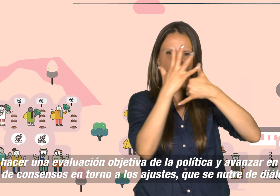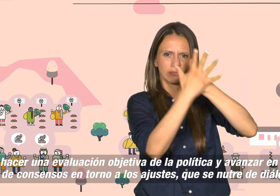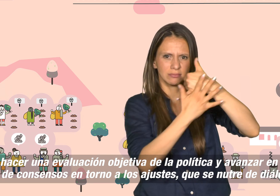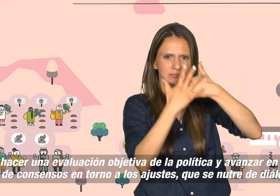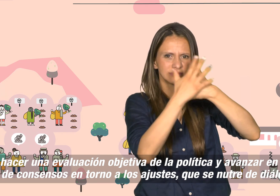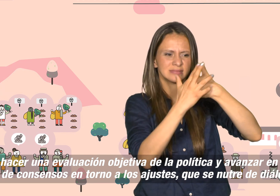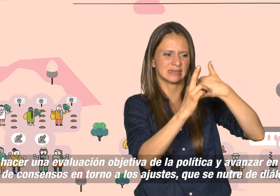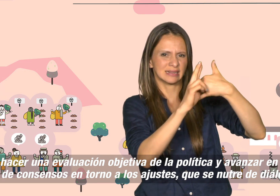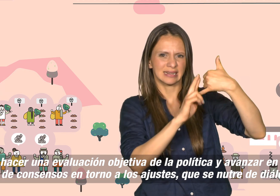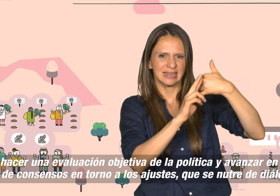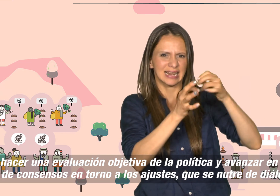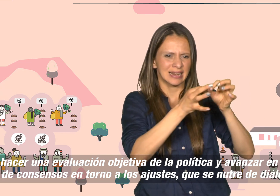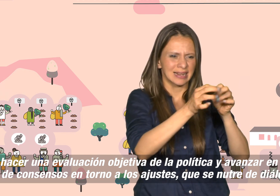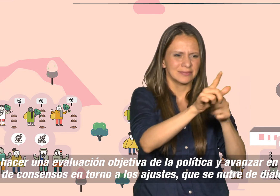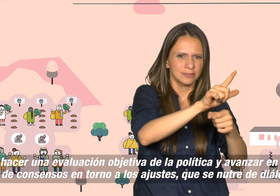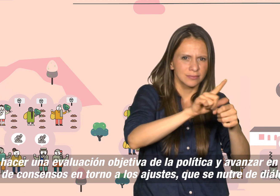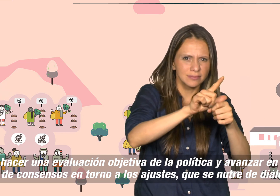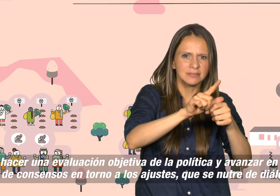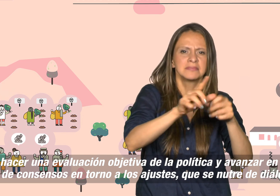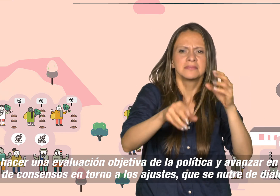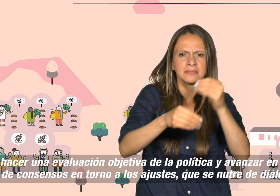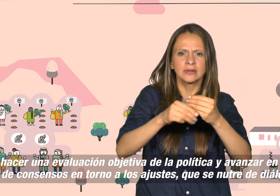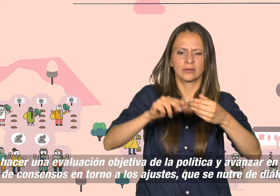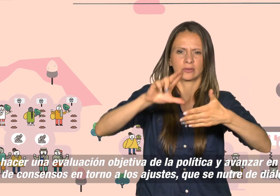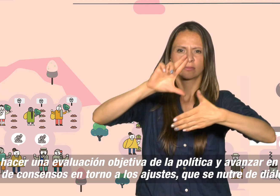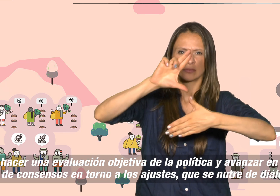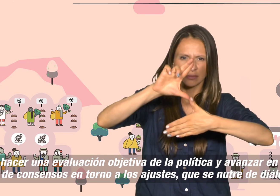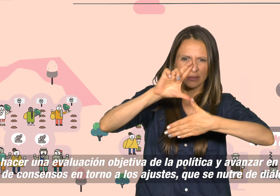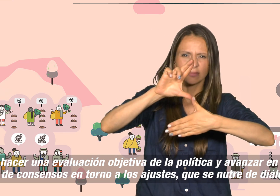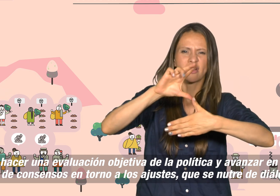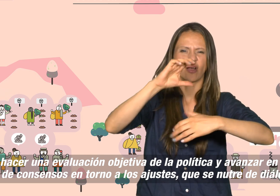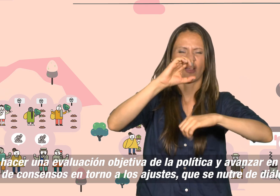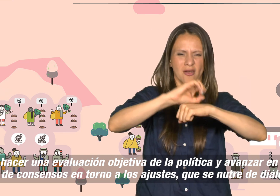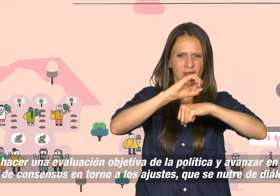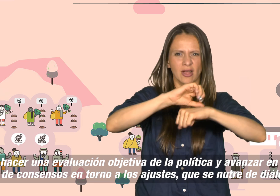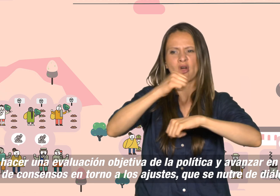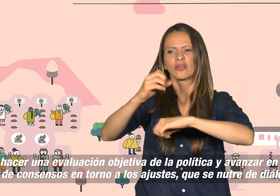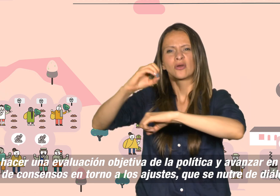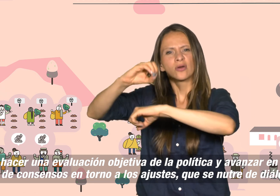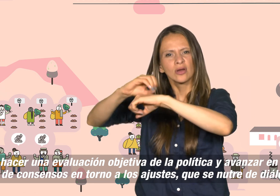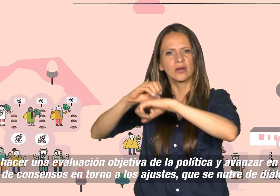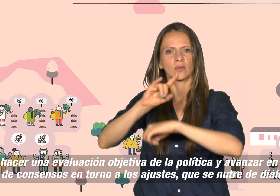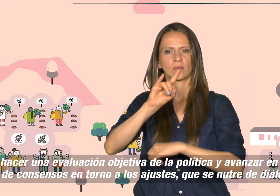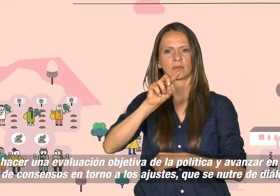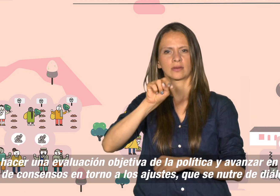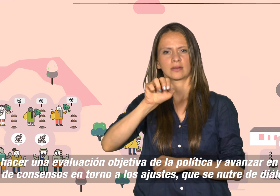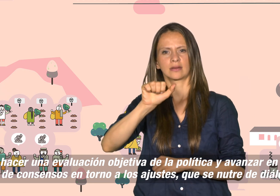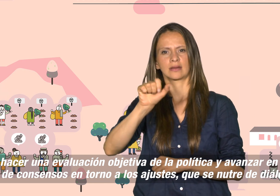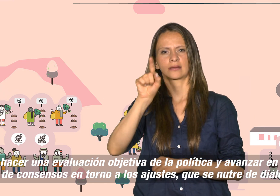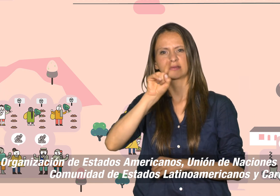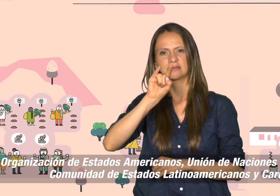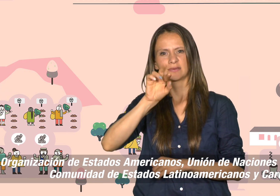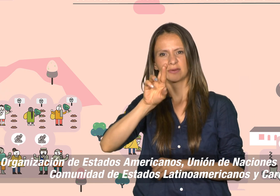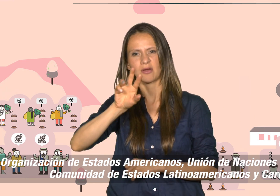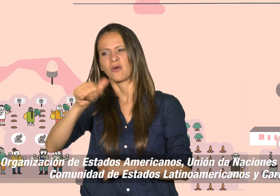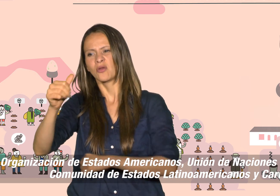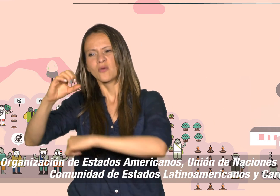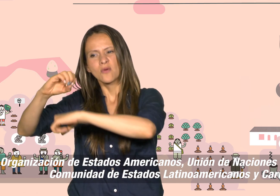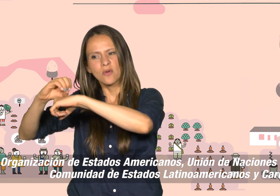política y avanzar en la construcción de consensos en torno a los ajustes, que se nutre de los diálogos regionales entre organizaciones de